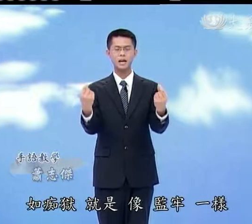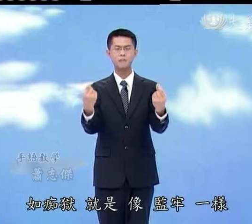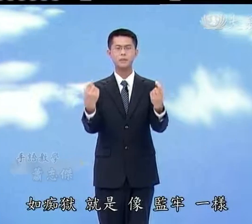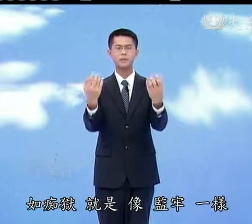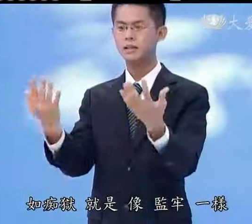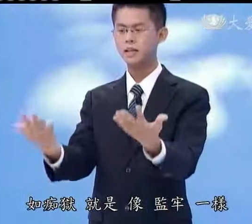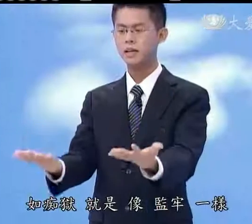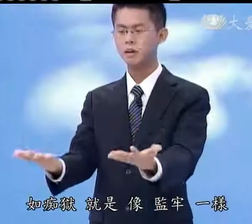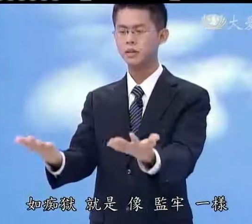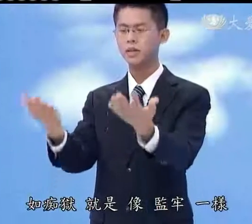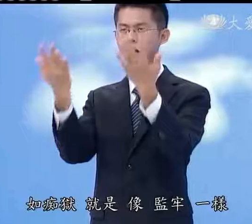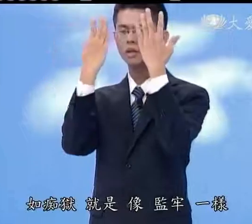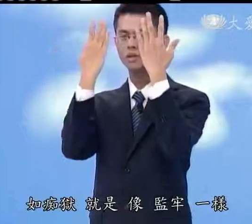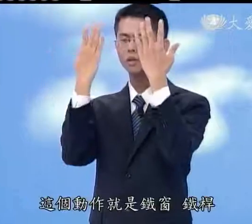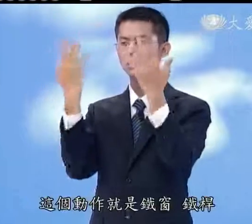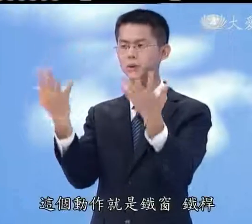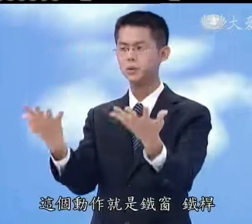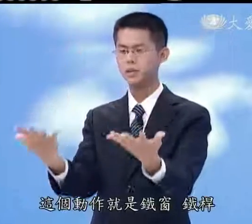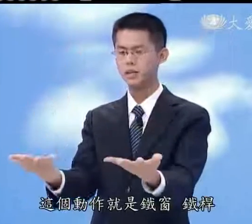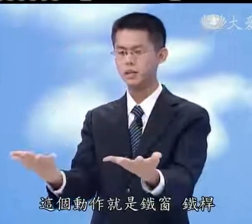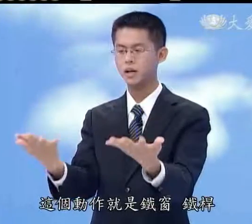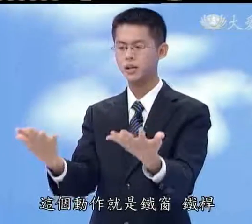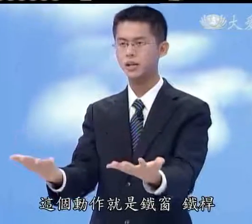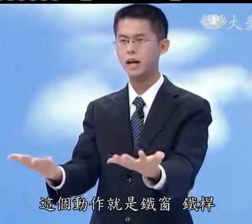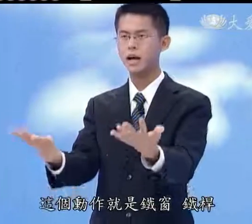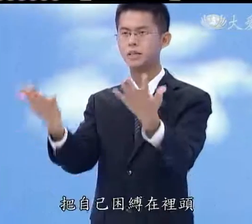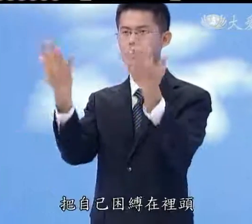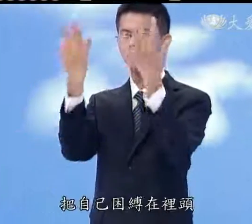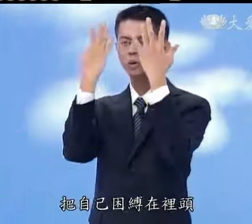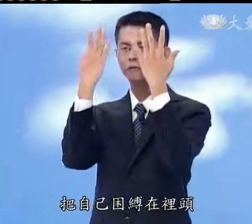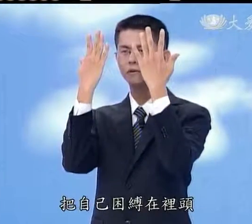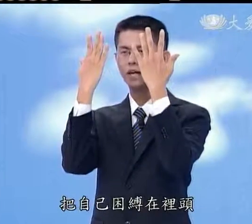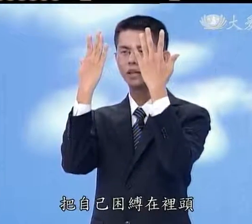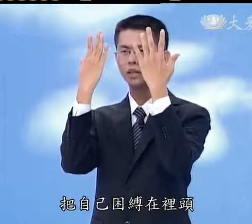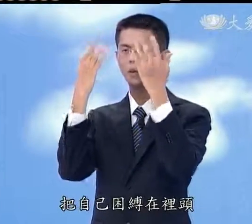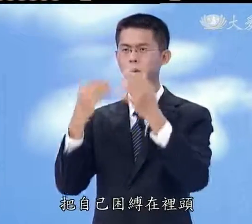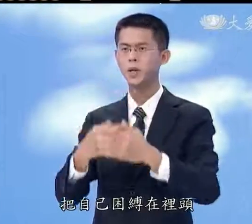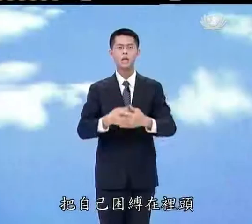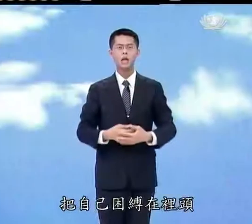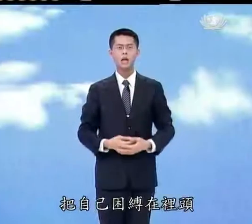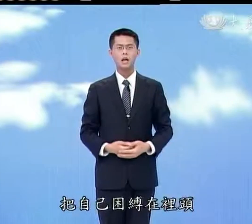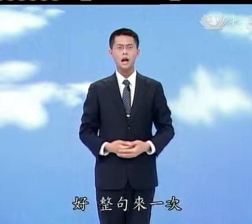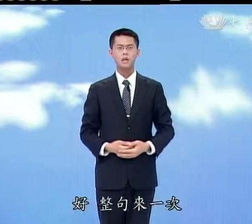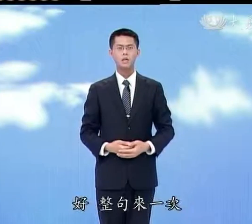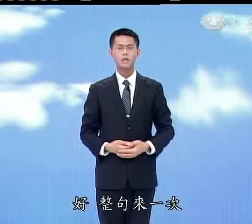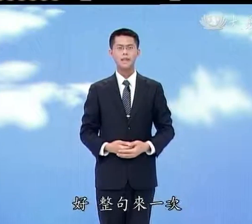像监牢一样，这动作就是铁窗铁杆把自己困缚在里头。好，整句来一